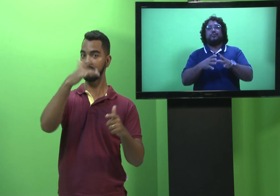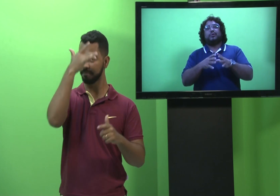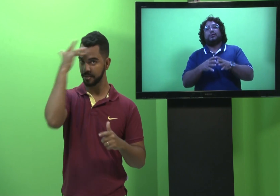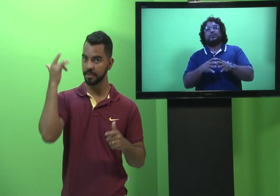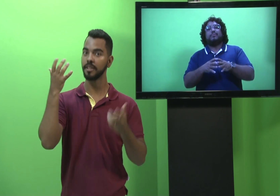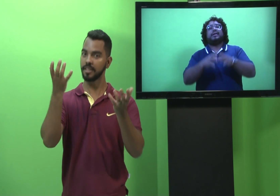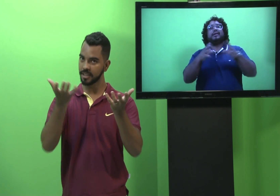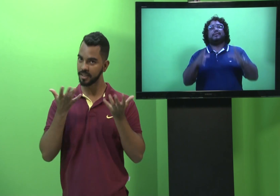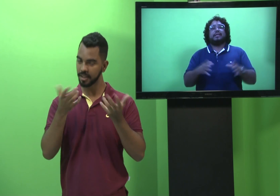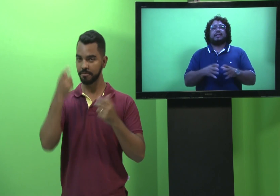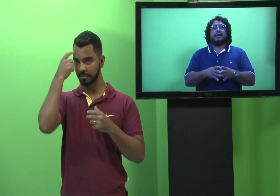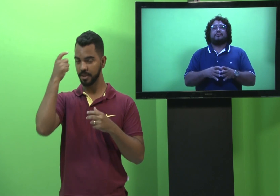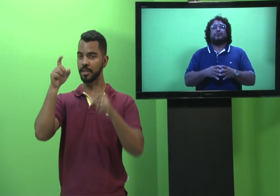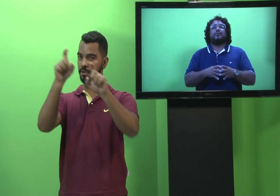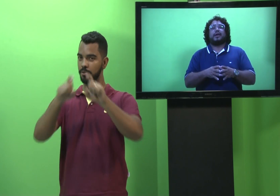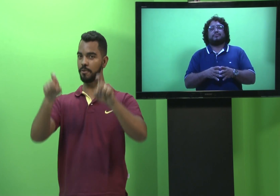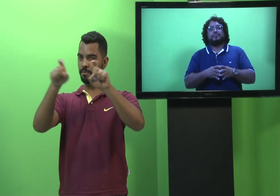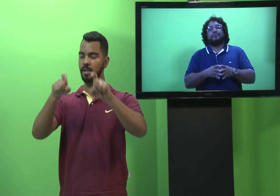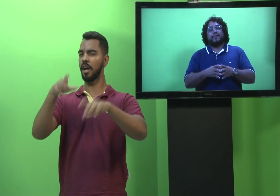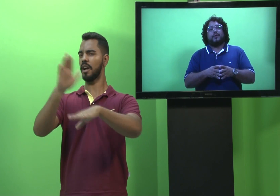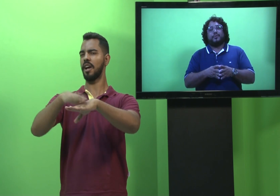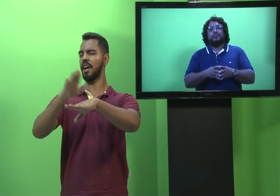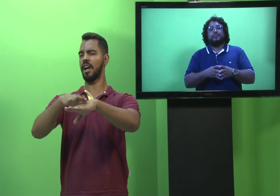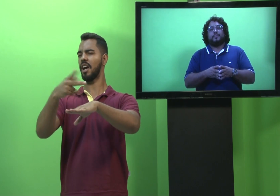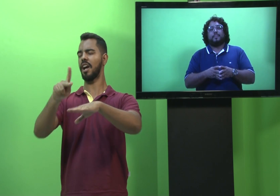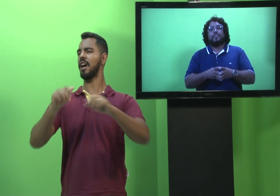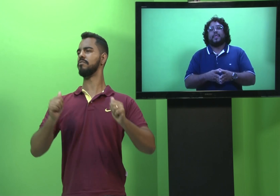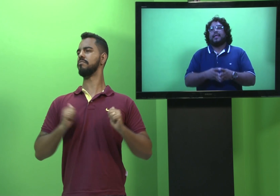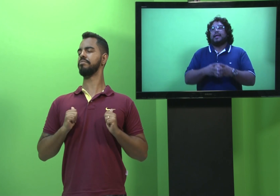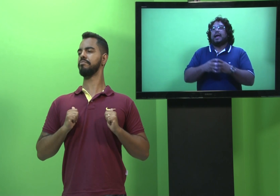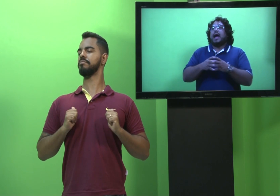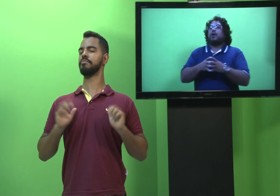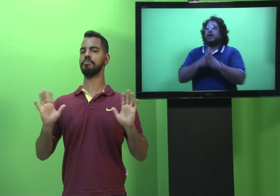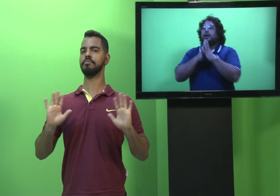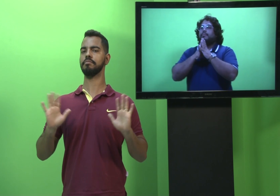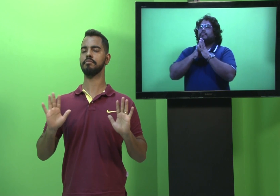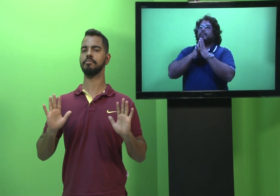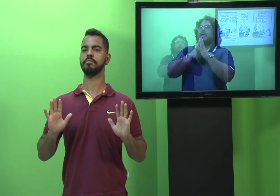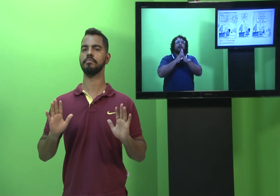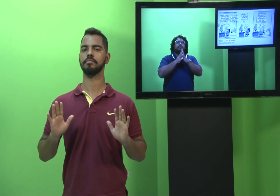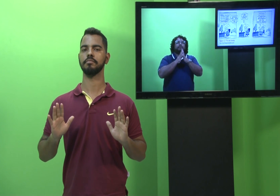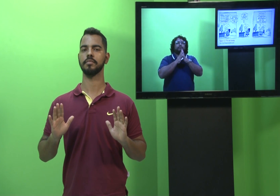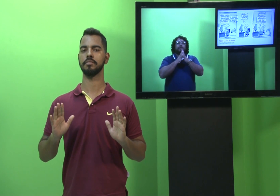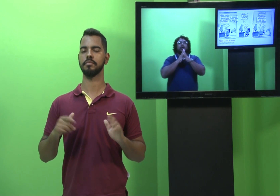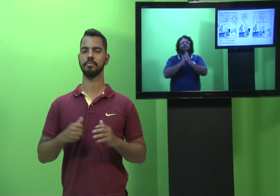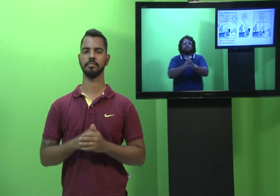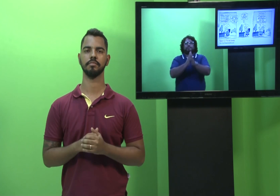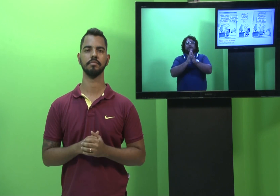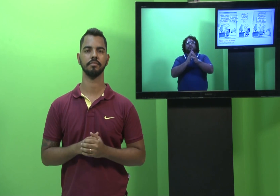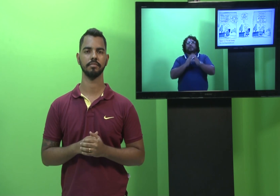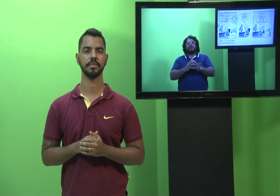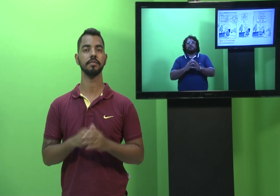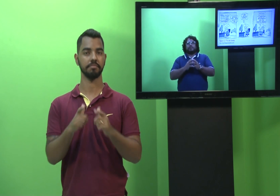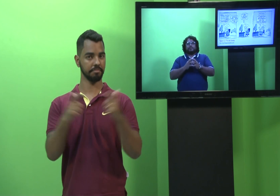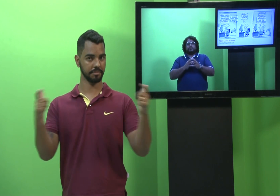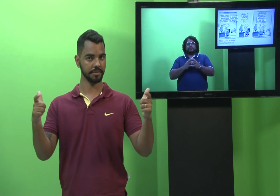estão dominando as regras ortográficas do novo acordo. Agora, eu faço uma pergunta para